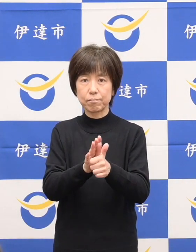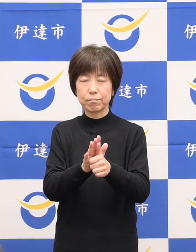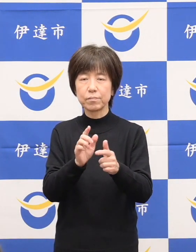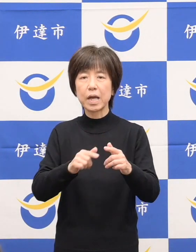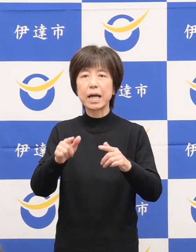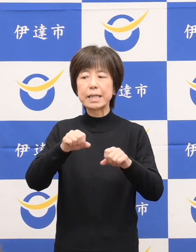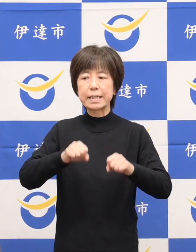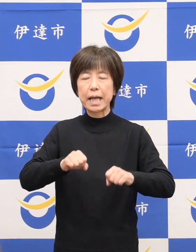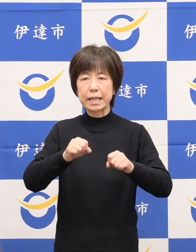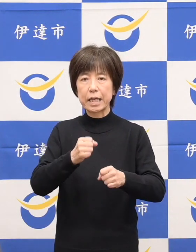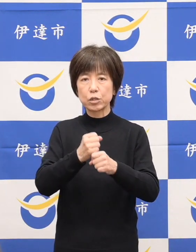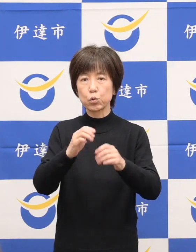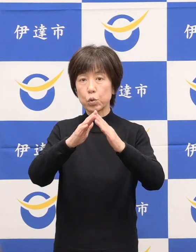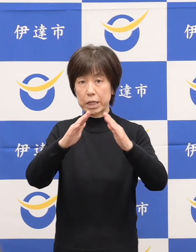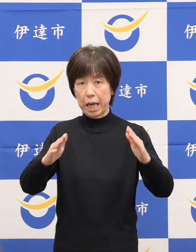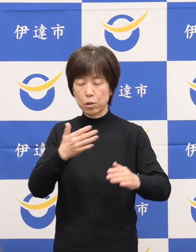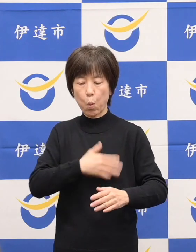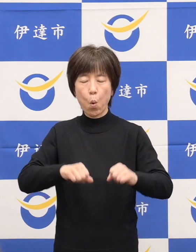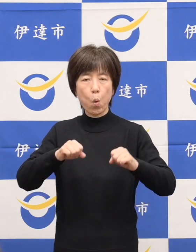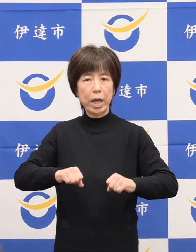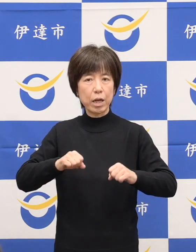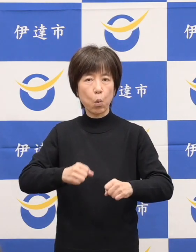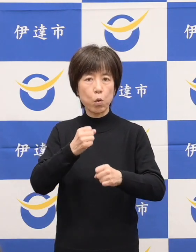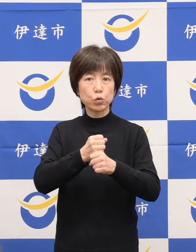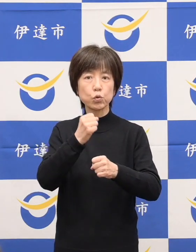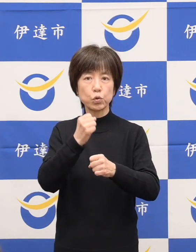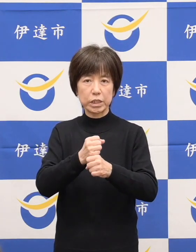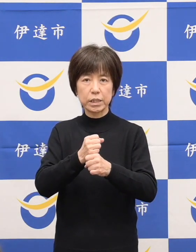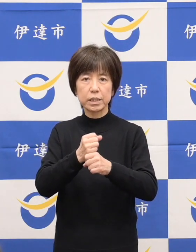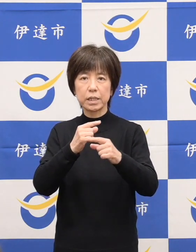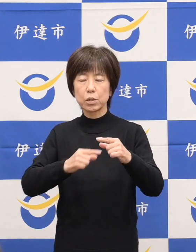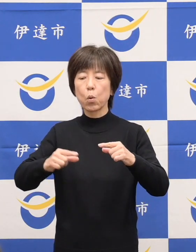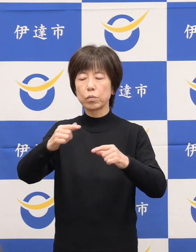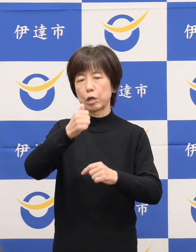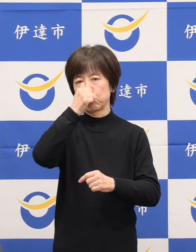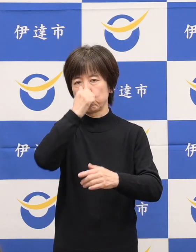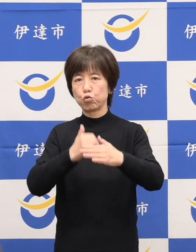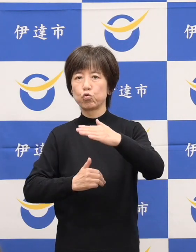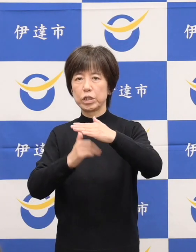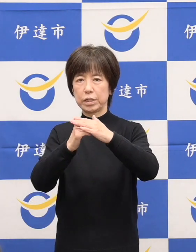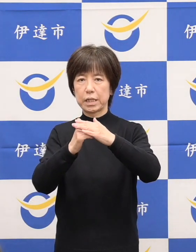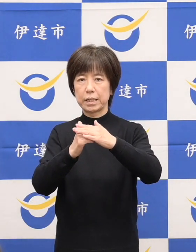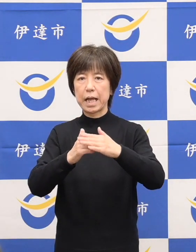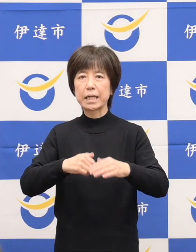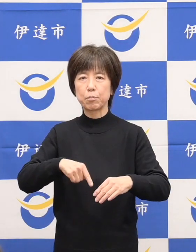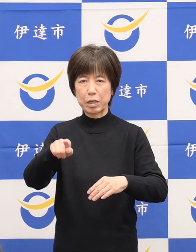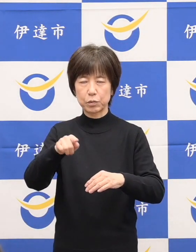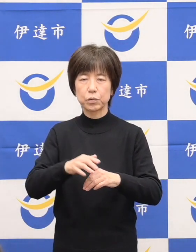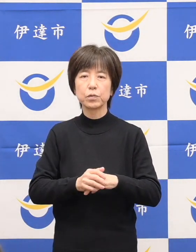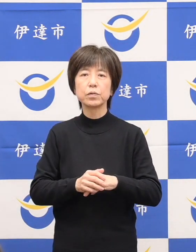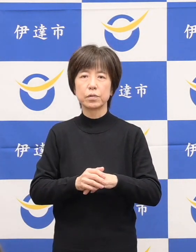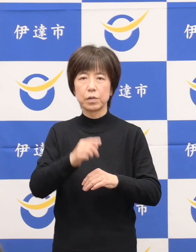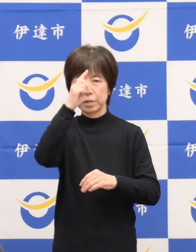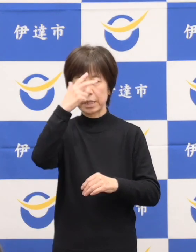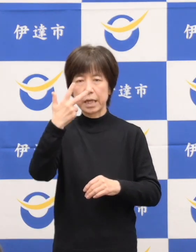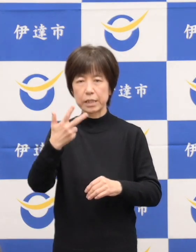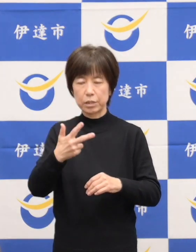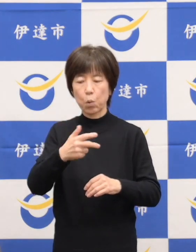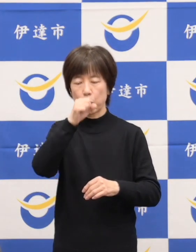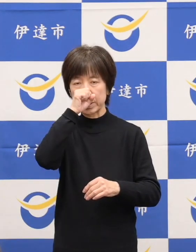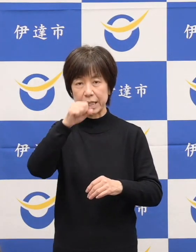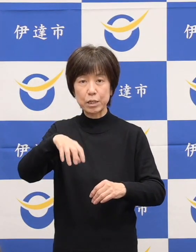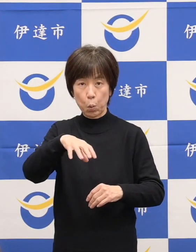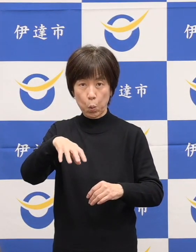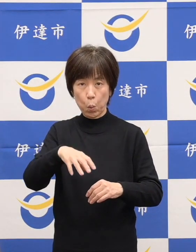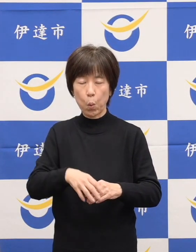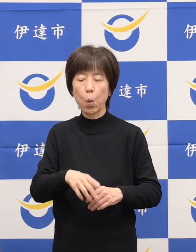会などによる健康づくりなどより充実させていきますとともに、伊達市の良さであります